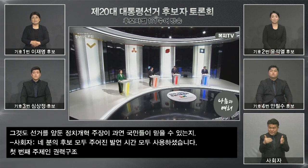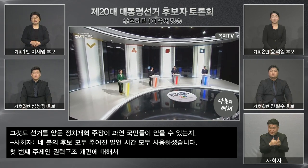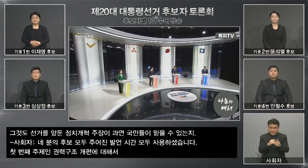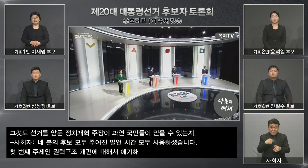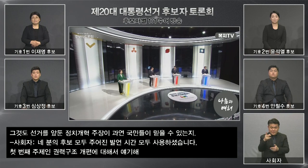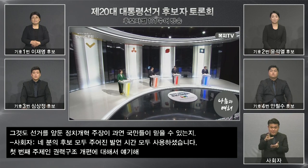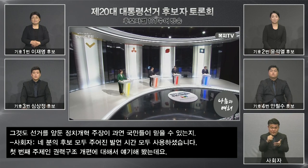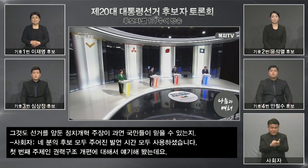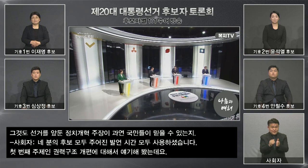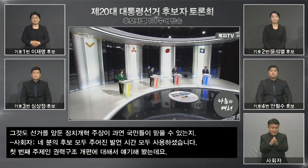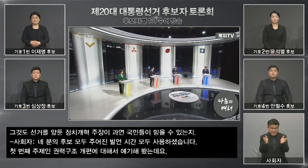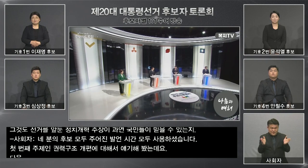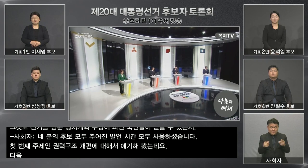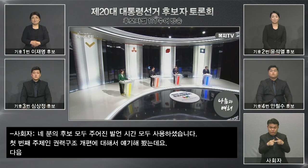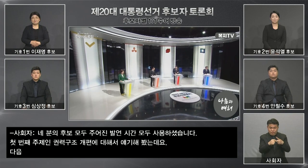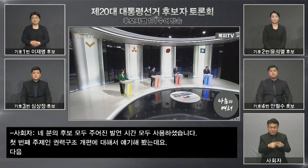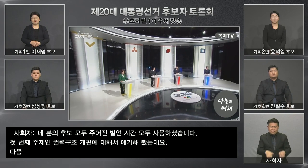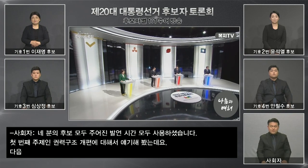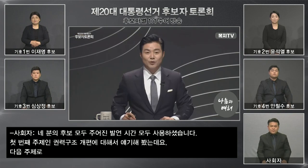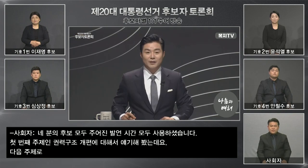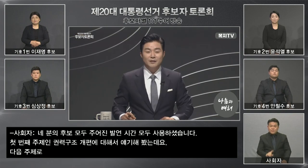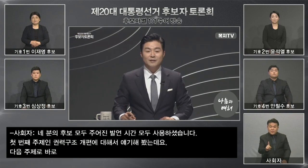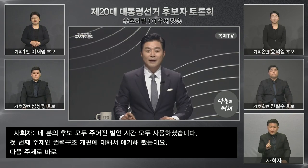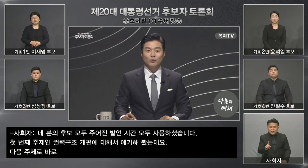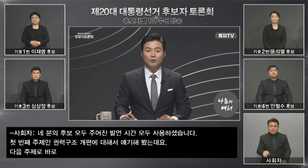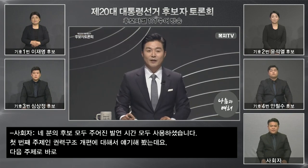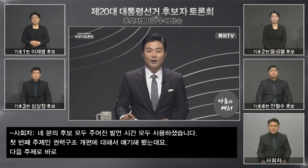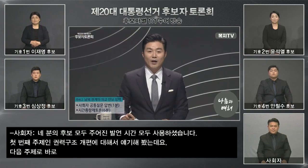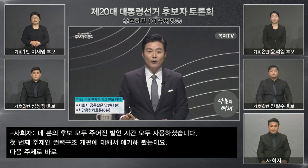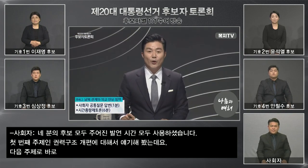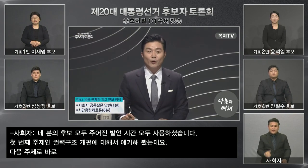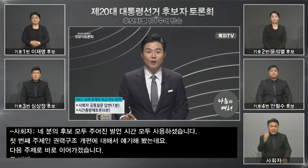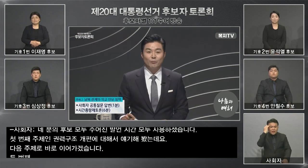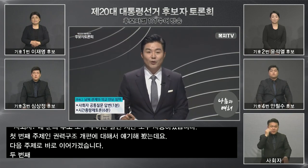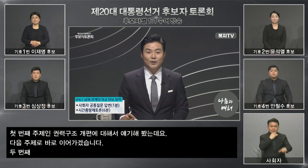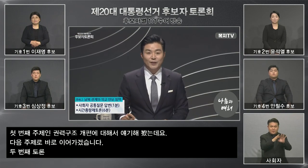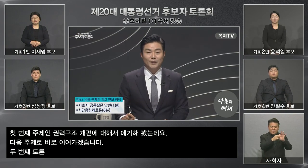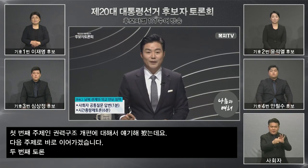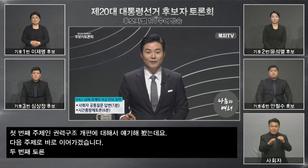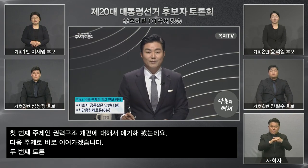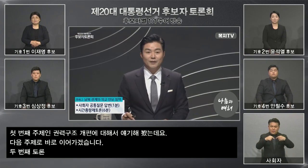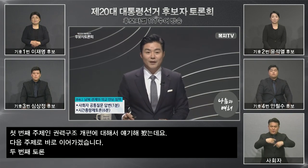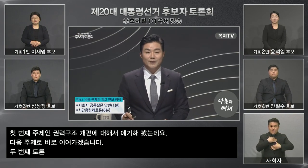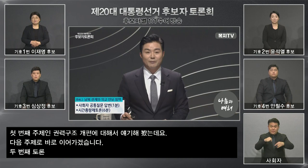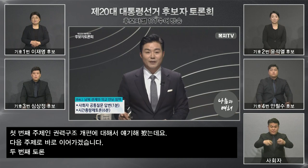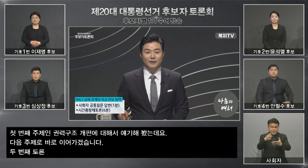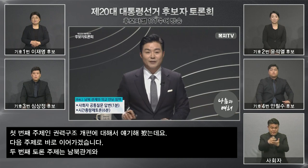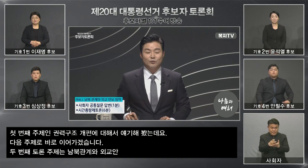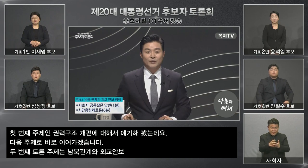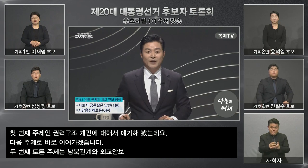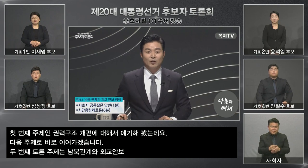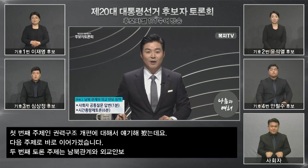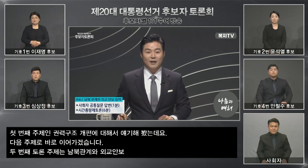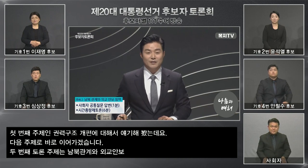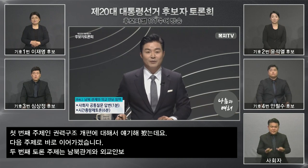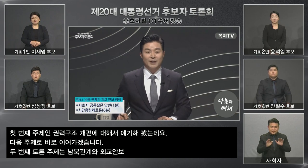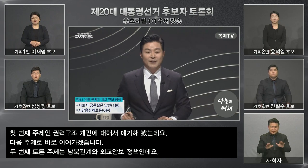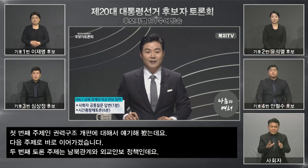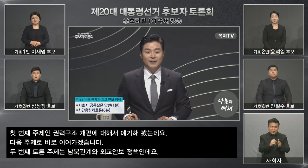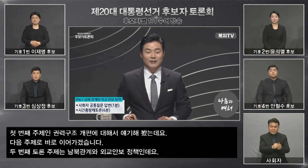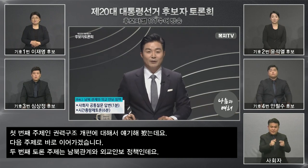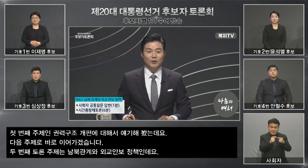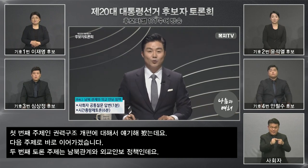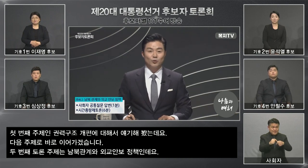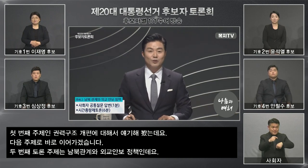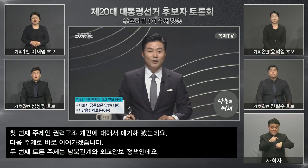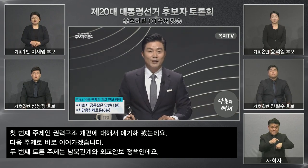다음 주제로 바로 이어가겠습니다. 두 번째 토론 주제는 남북관계와 외교안보 정책인데요. 진행 방식은 주제 1과 같습니다.